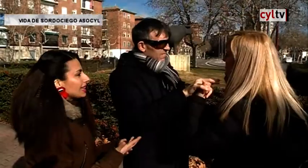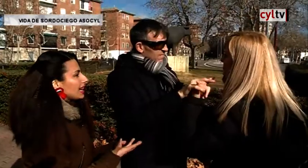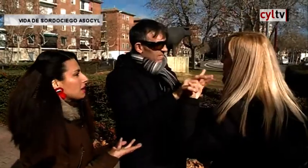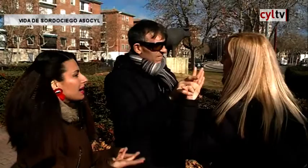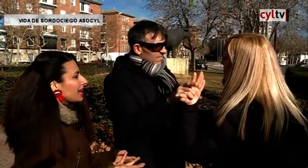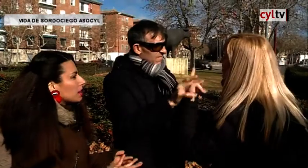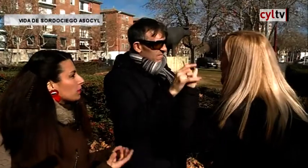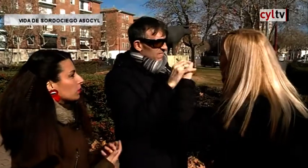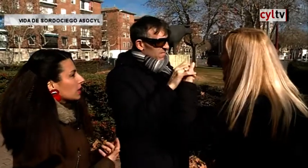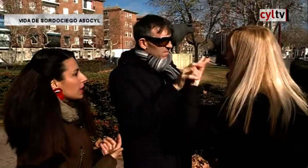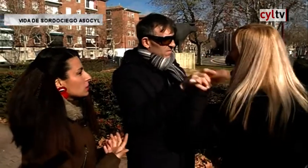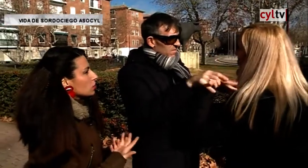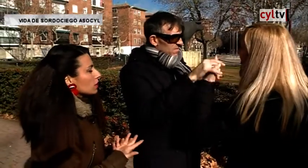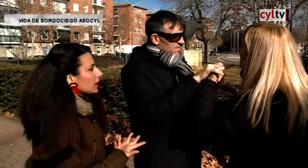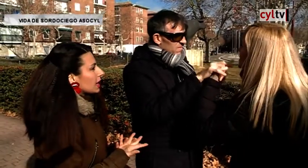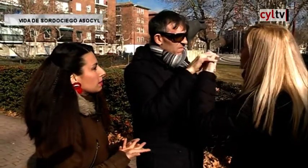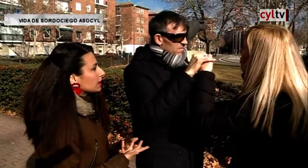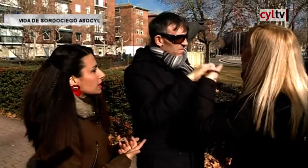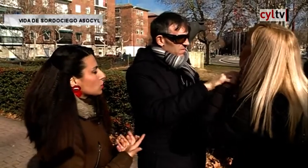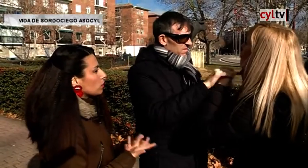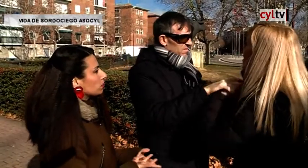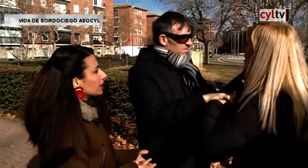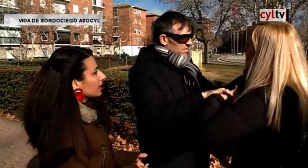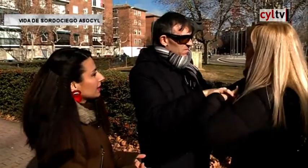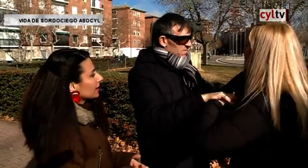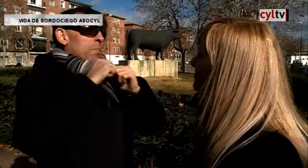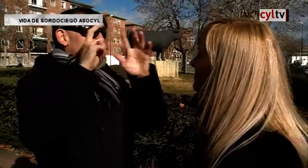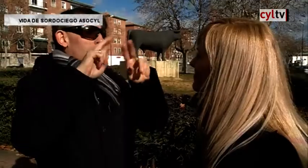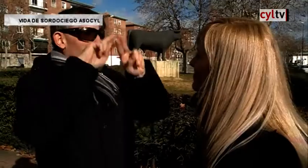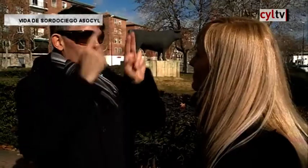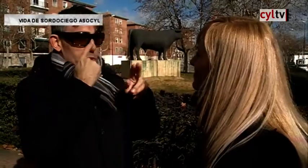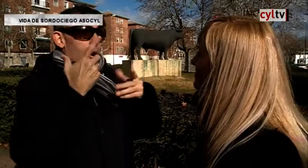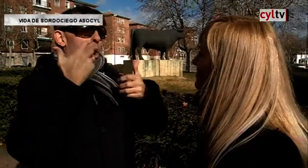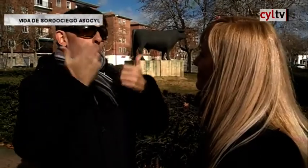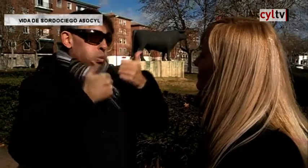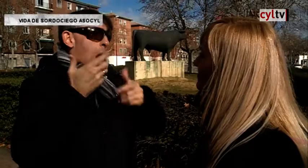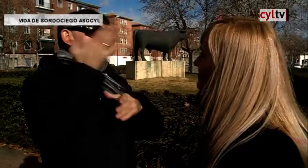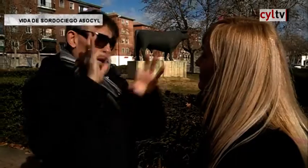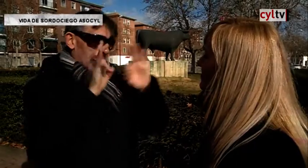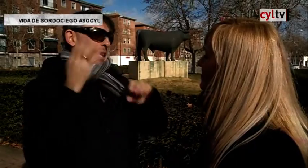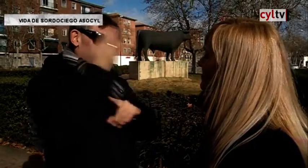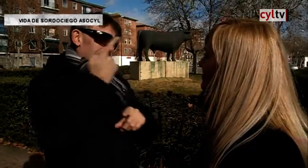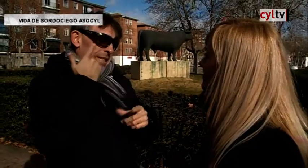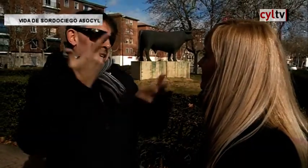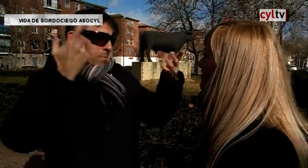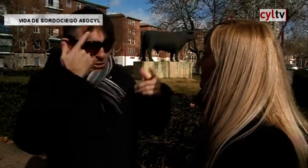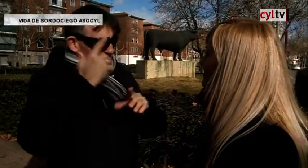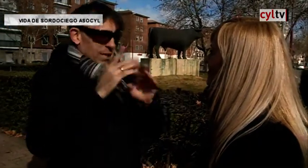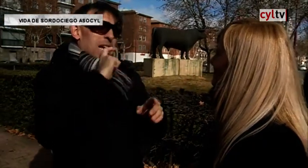encantaría bailar, pero ¿qué es lo que realmente se lo impide? Ojalá pudieran facilitármelo desde la asociación, incluso ir a alguna clase,